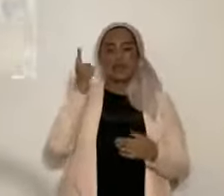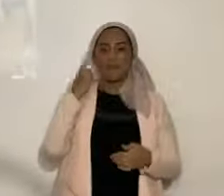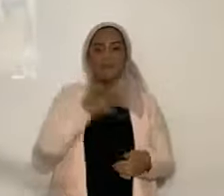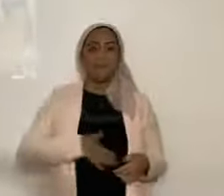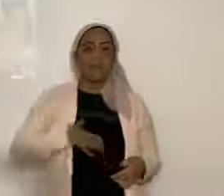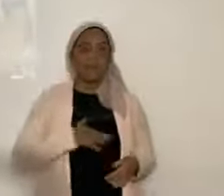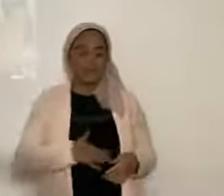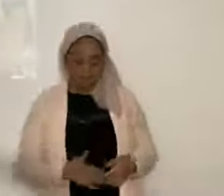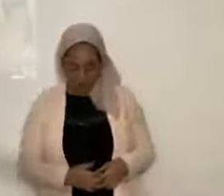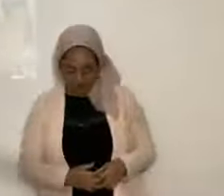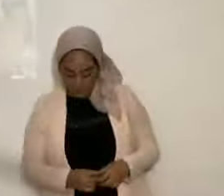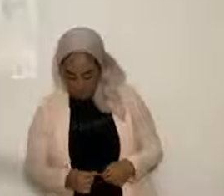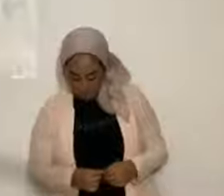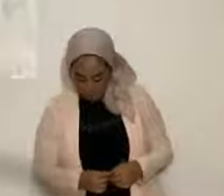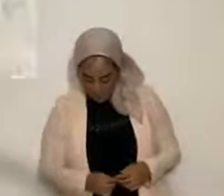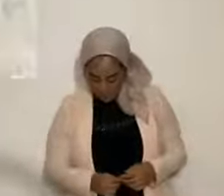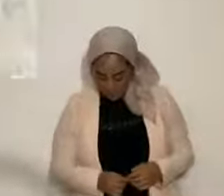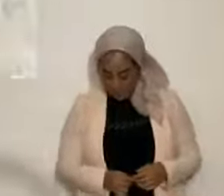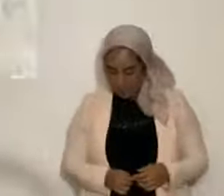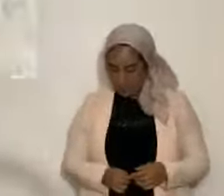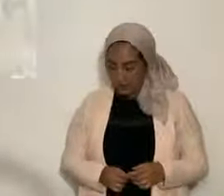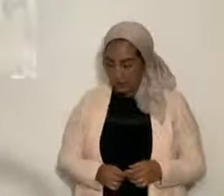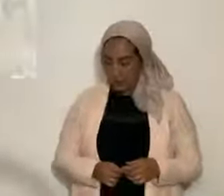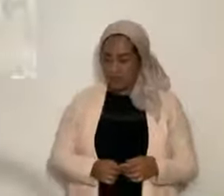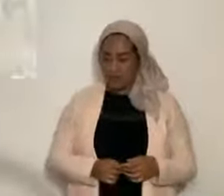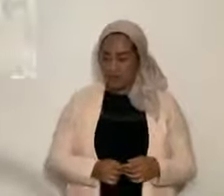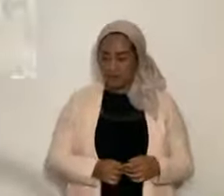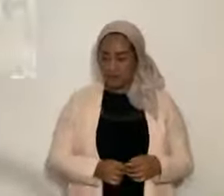para allá, por favor, 8:11 de Romanos.